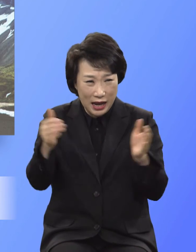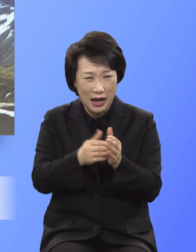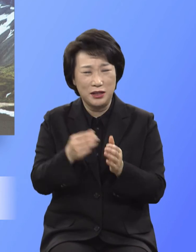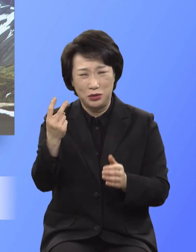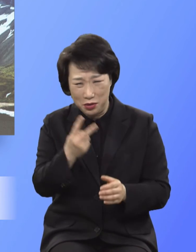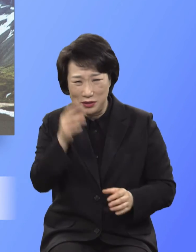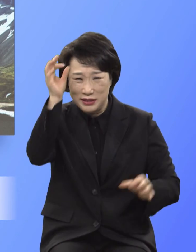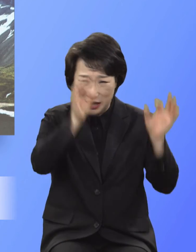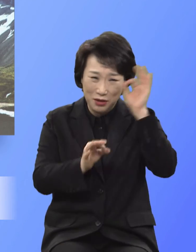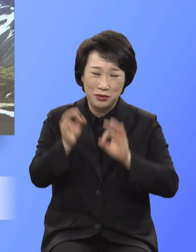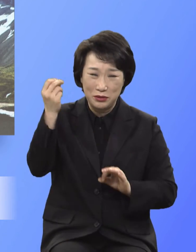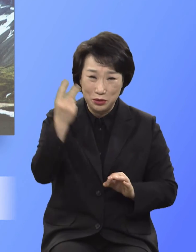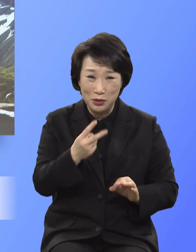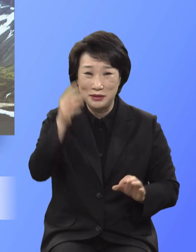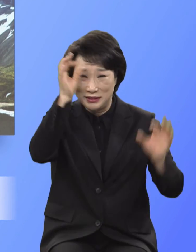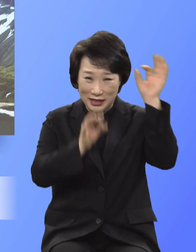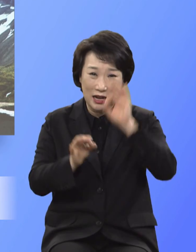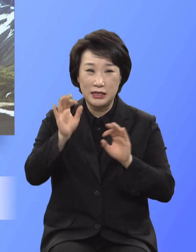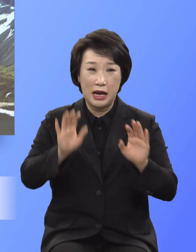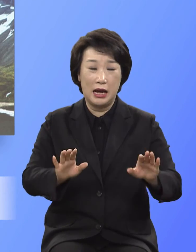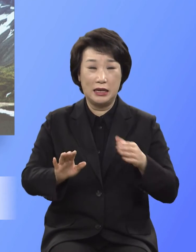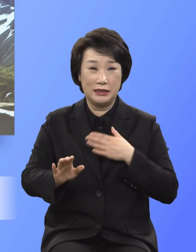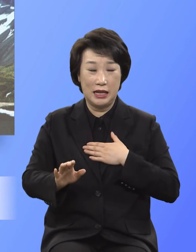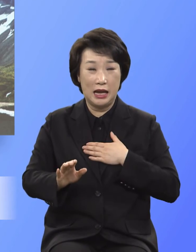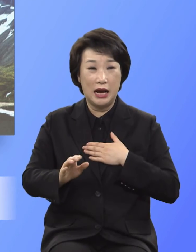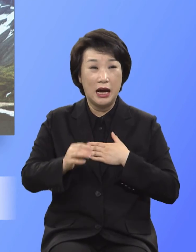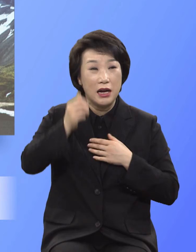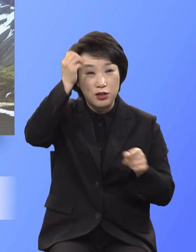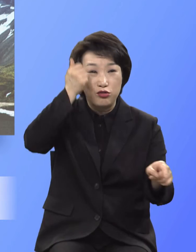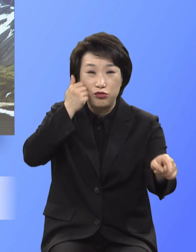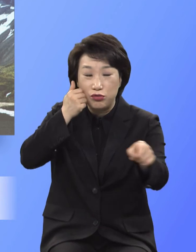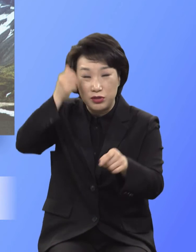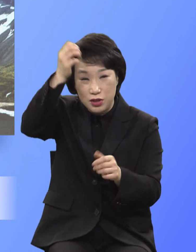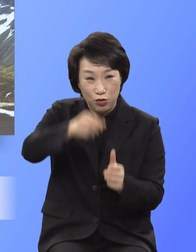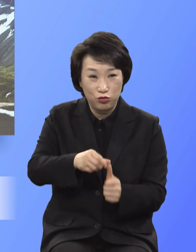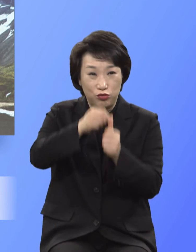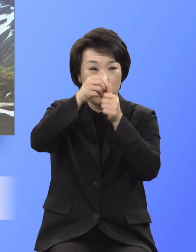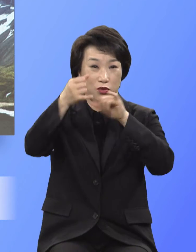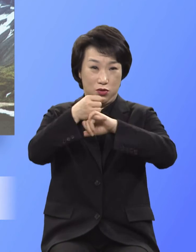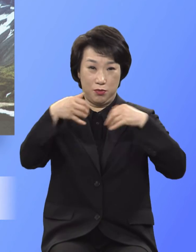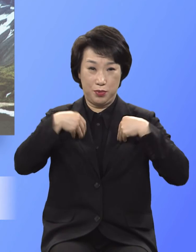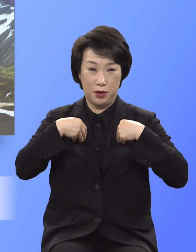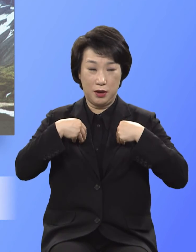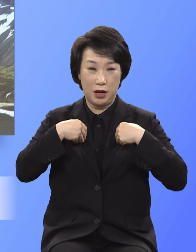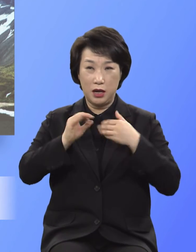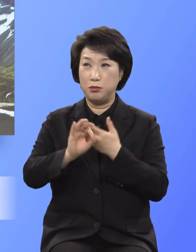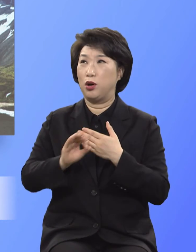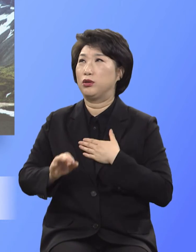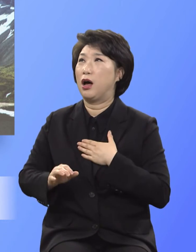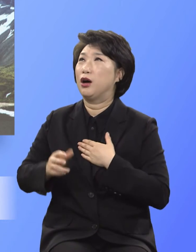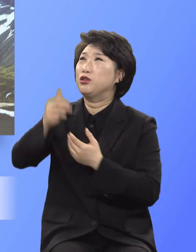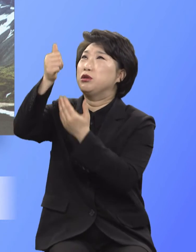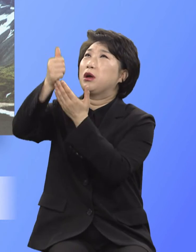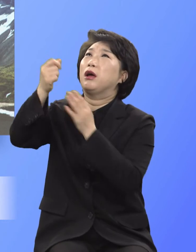찾고 또 찾아서 내가 살려내지 않으면 내가 주님 앞에 무슨